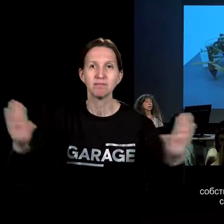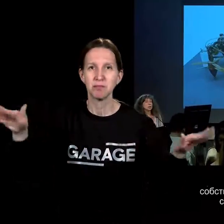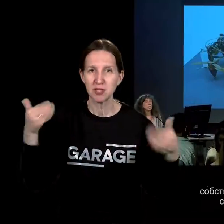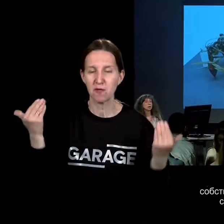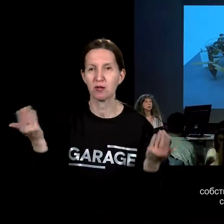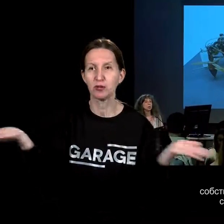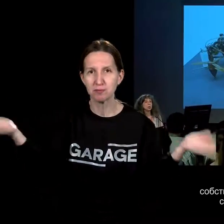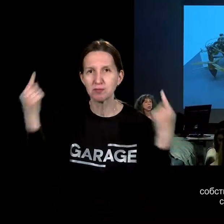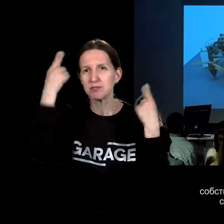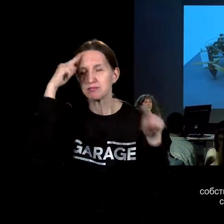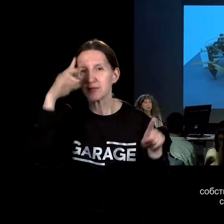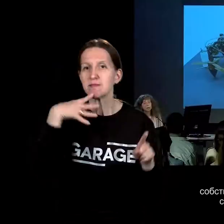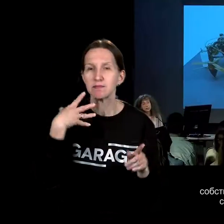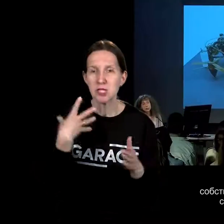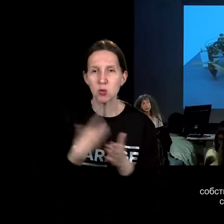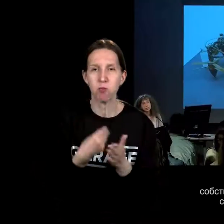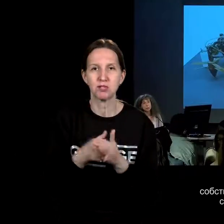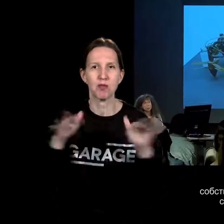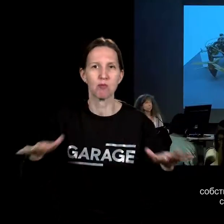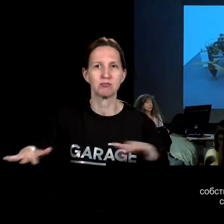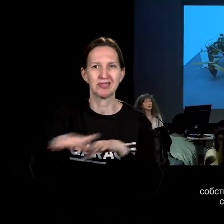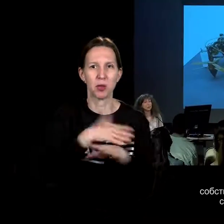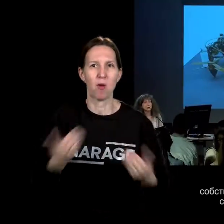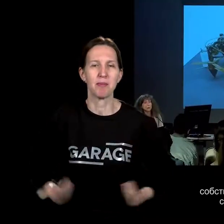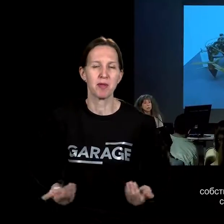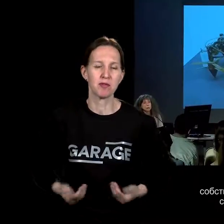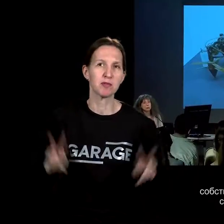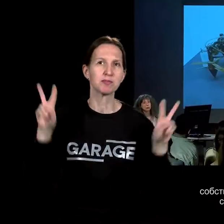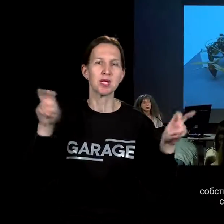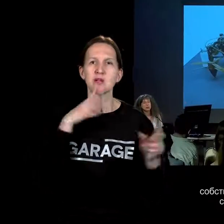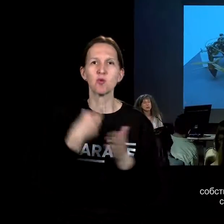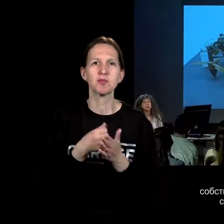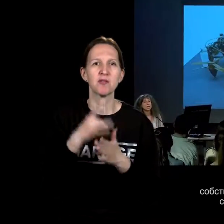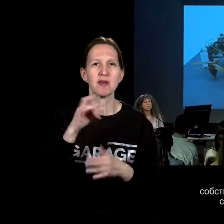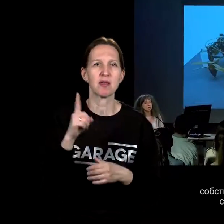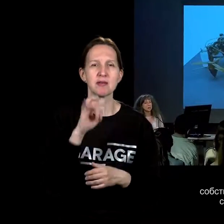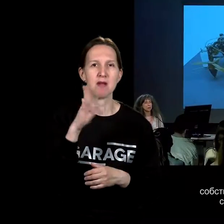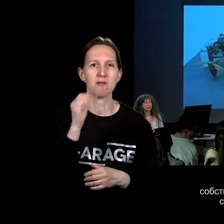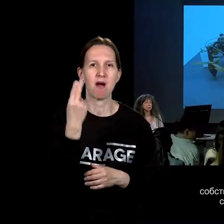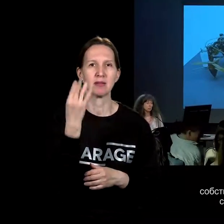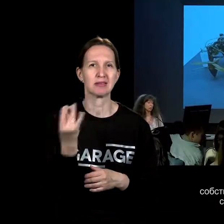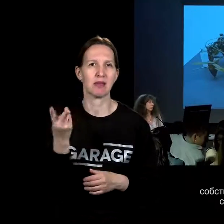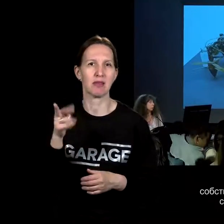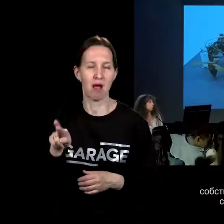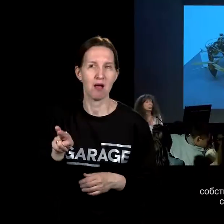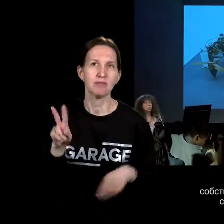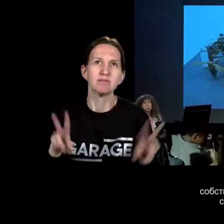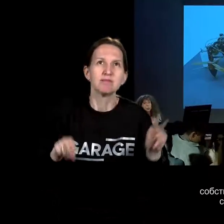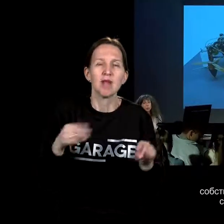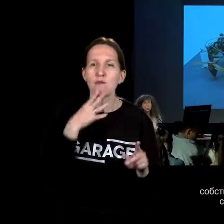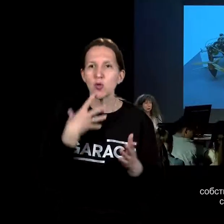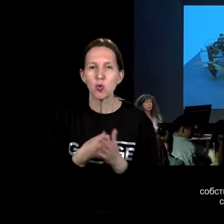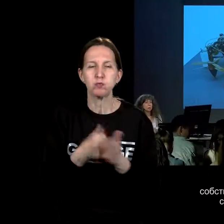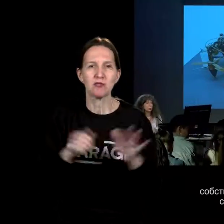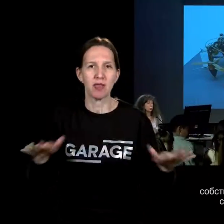призывающий создавать собственную среду обитания, собственную резервацию, как он это называет, пространство, собственную коммуну